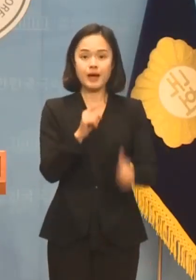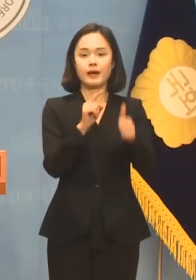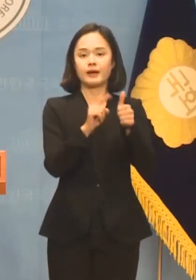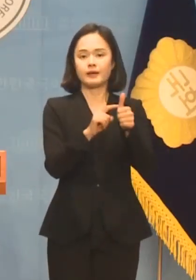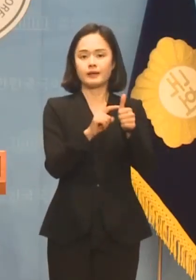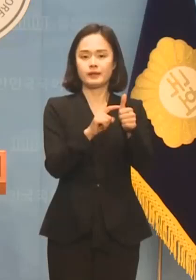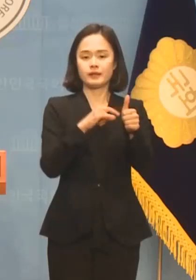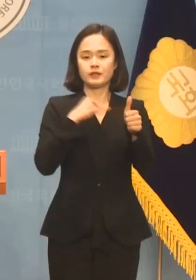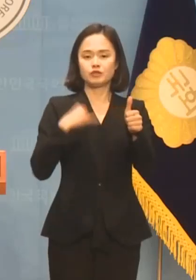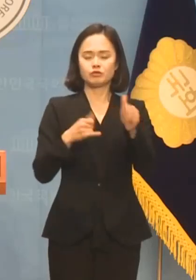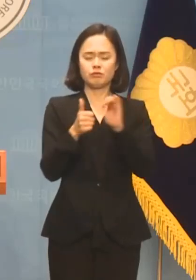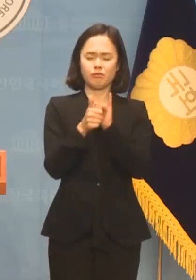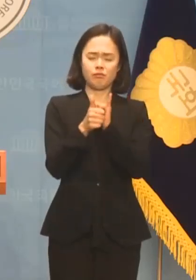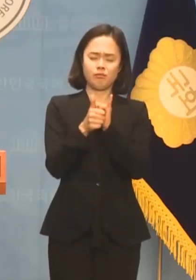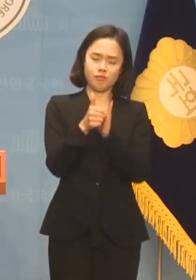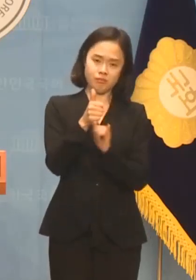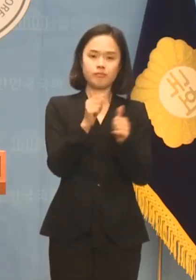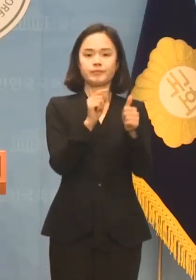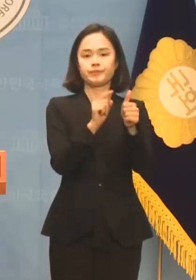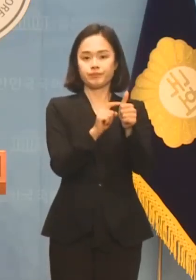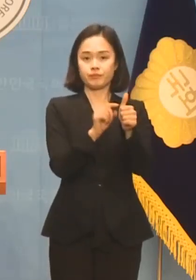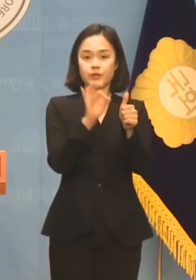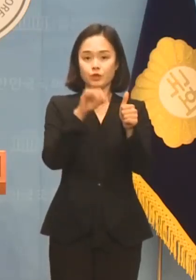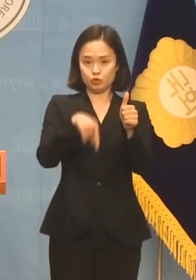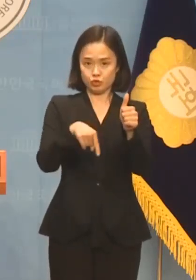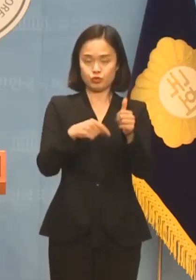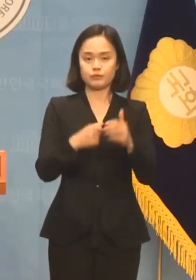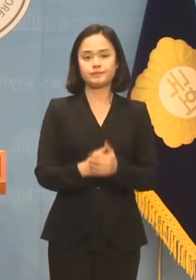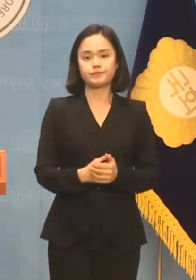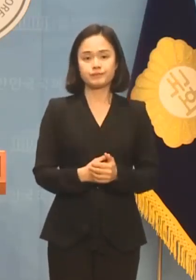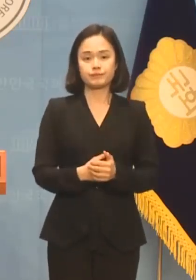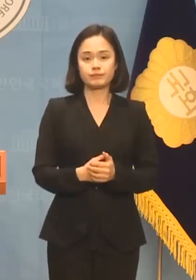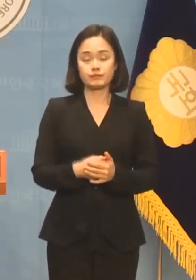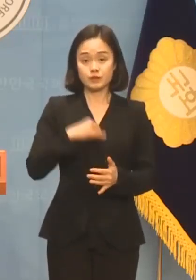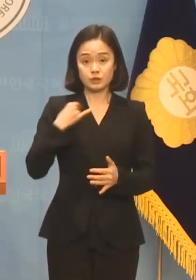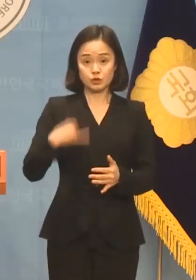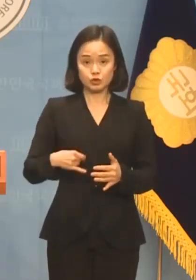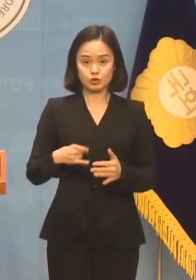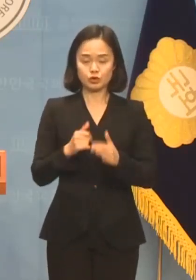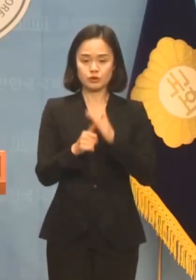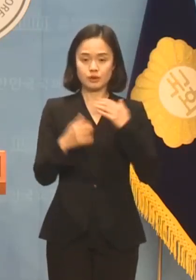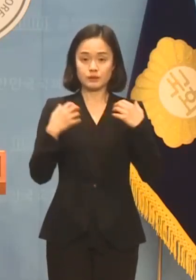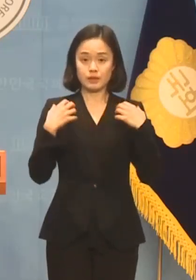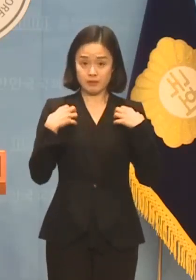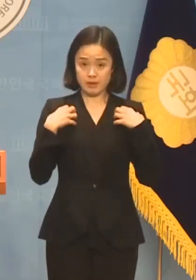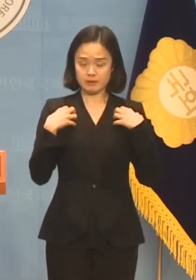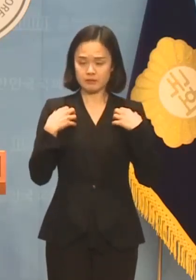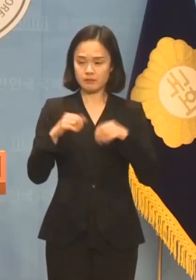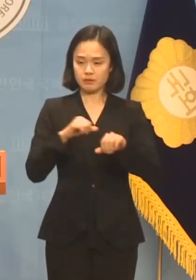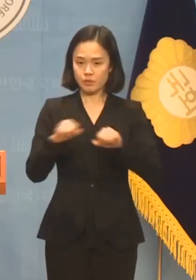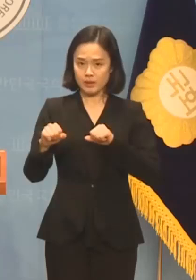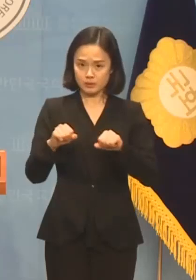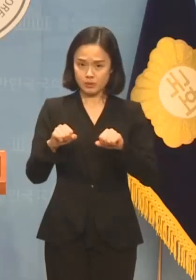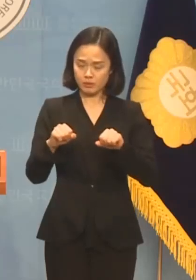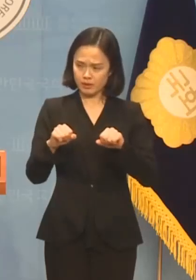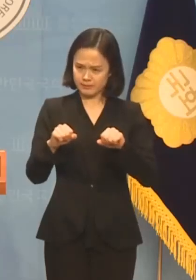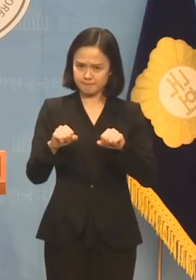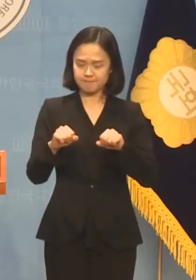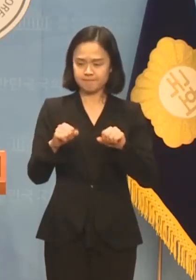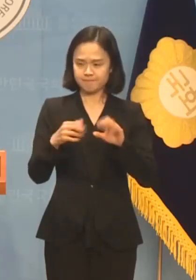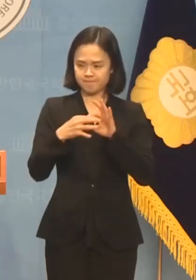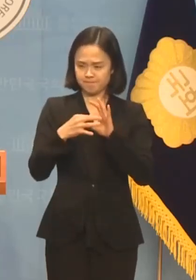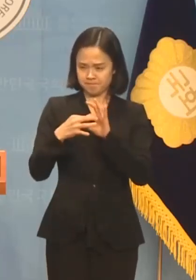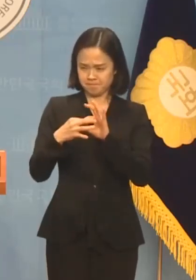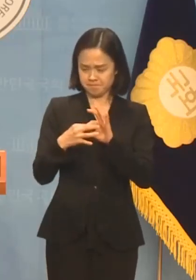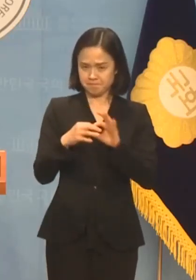인사입니다. 중국 대사관 후원 활동에 깊이 관여하고 한국인 역대 최초로 중국 강서성